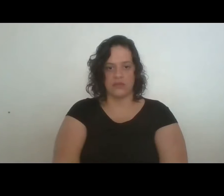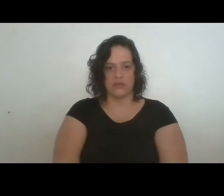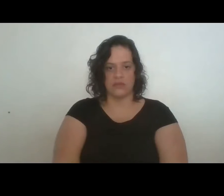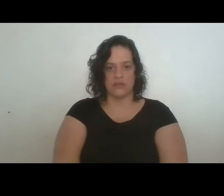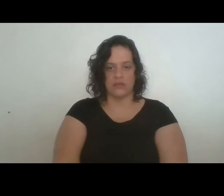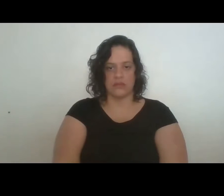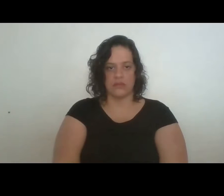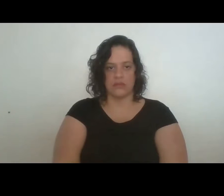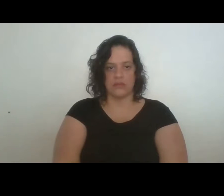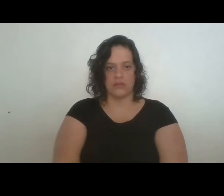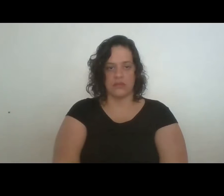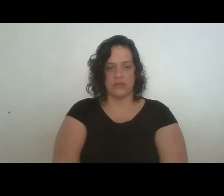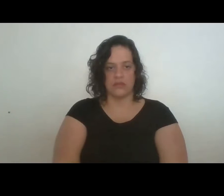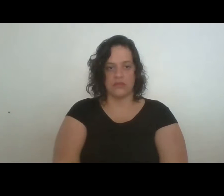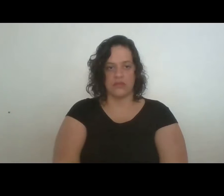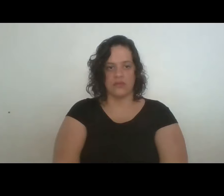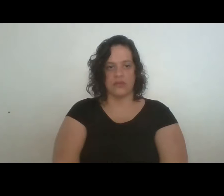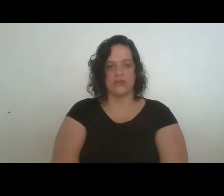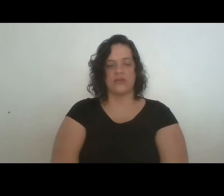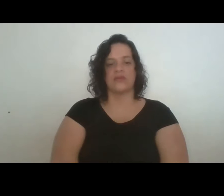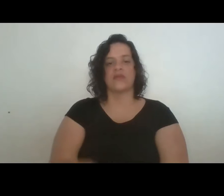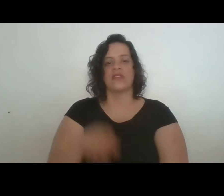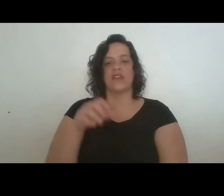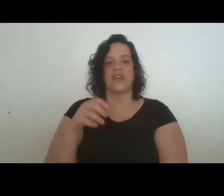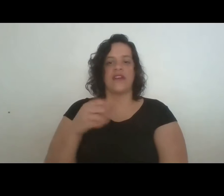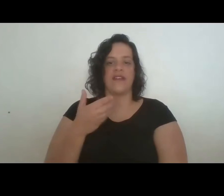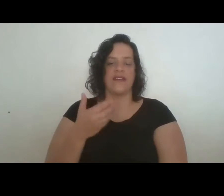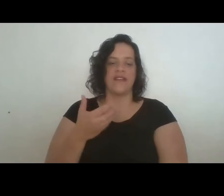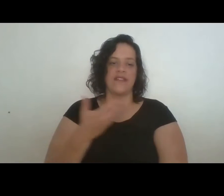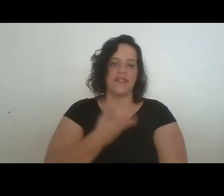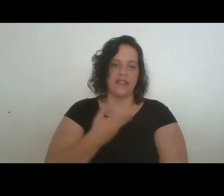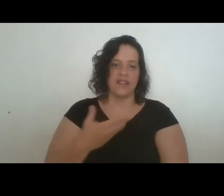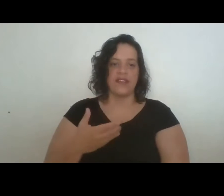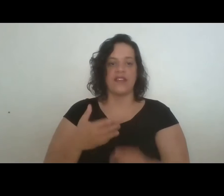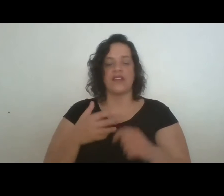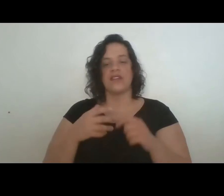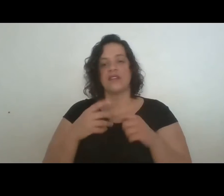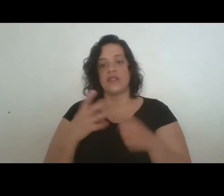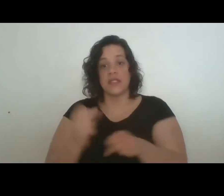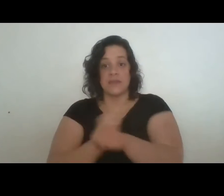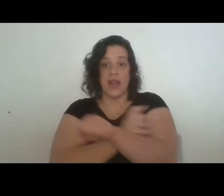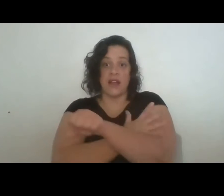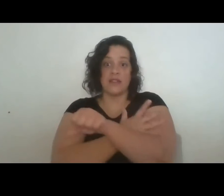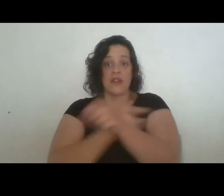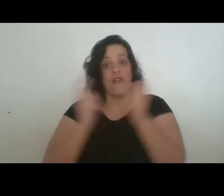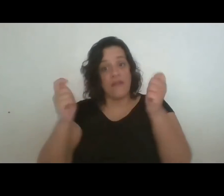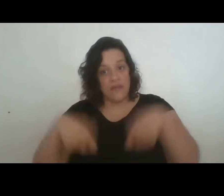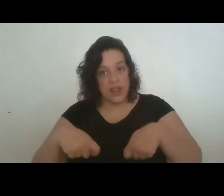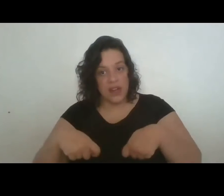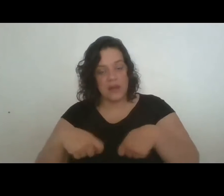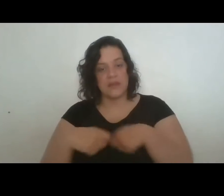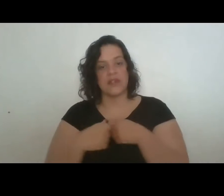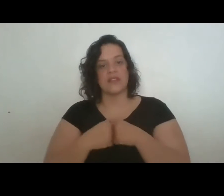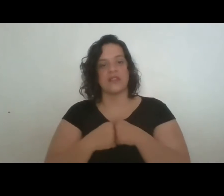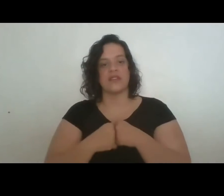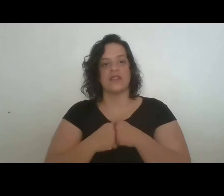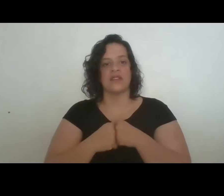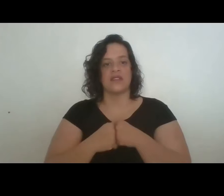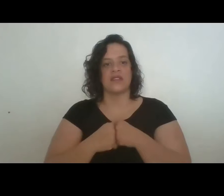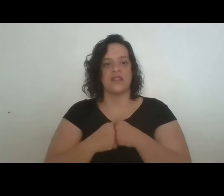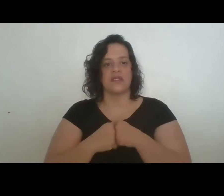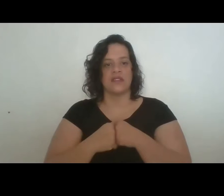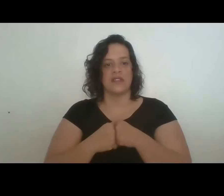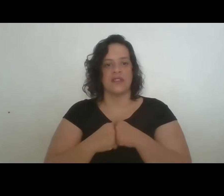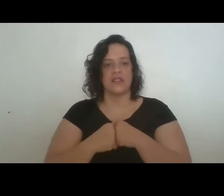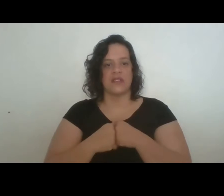Dínamo e fractalidade, inspiração e viabilidade. Patrícia de Almeida, você está aí escrevendo mensagem privada